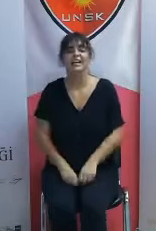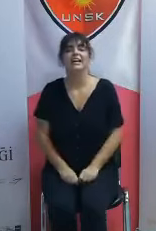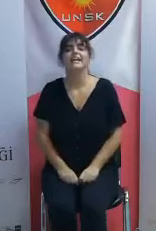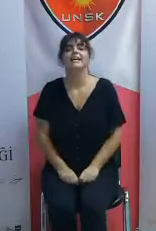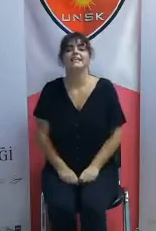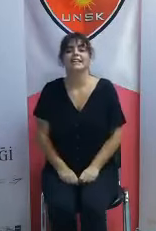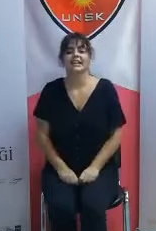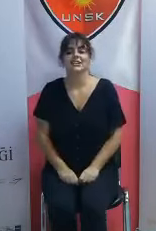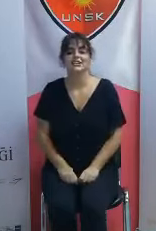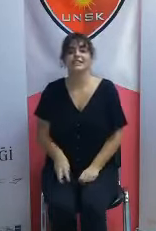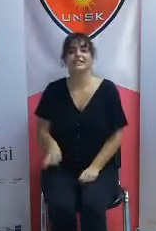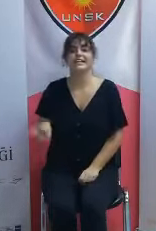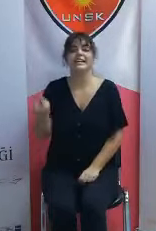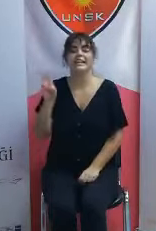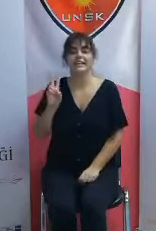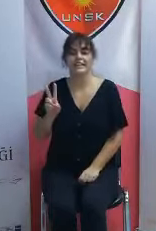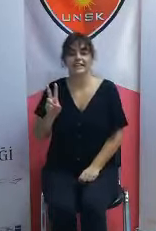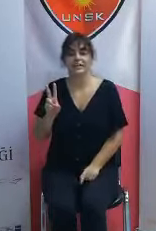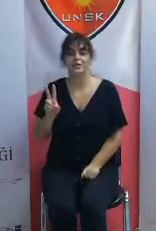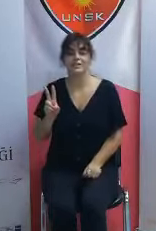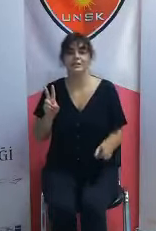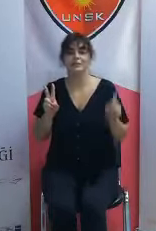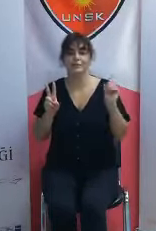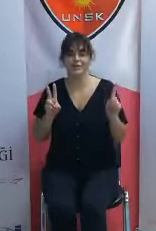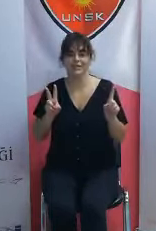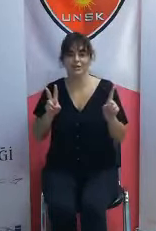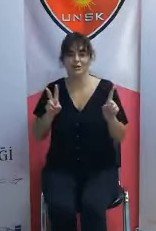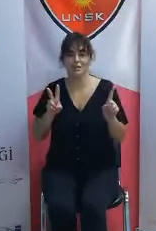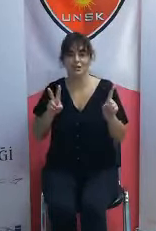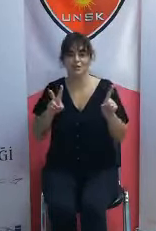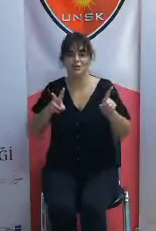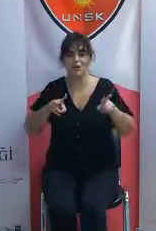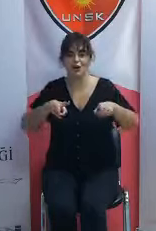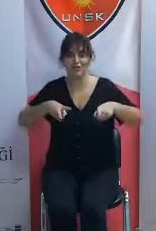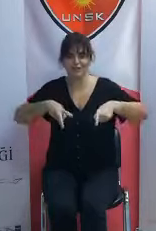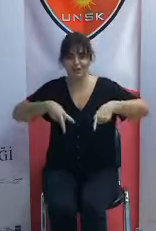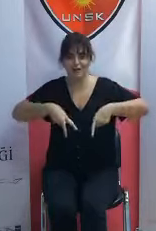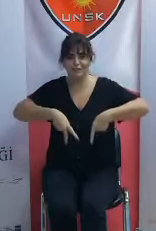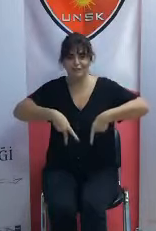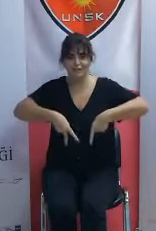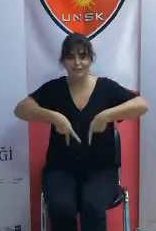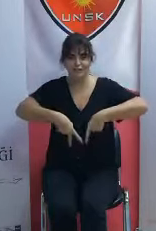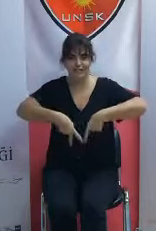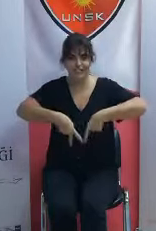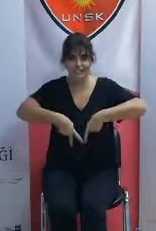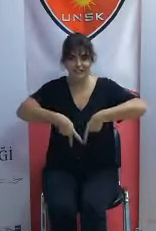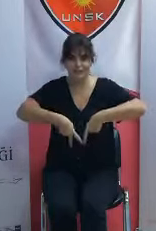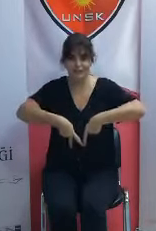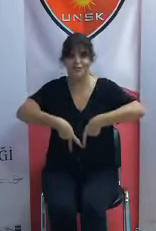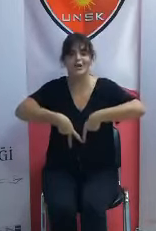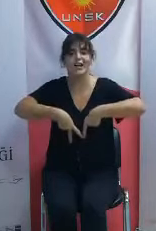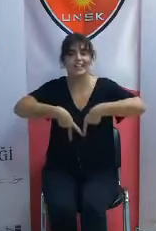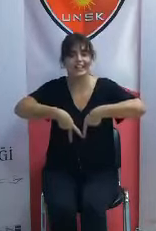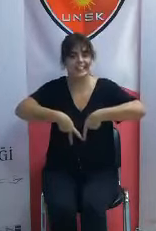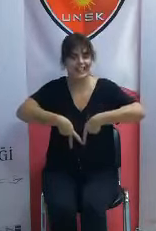N için yine ikiyi gösterip ve biri gösteriyoruz. Aşağı bakıyor ve birleştiriyoruz. N.